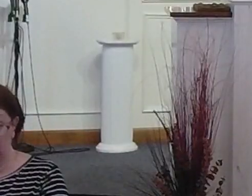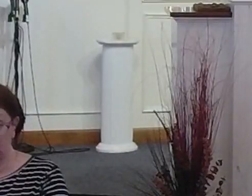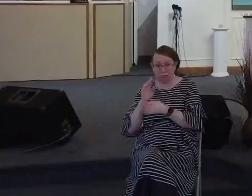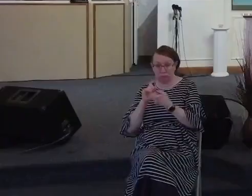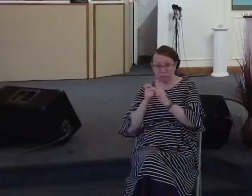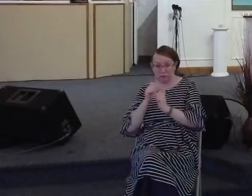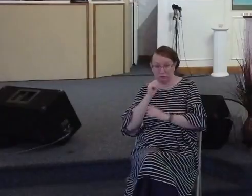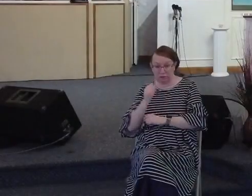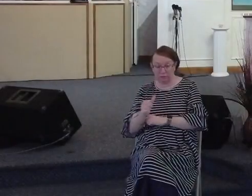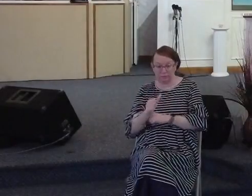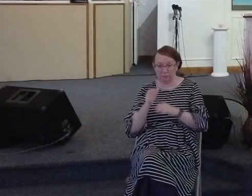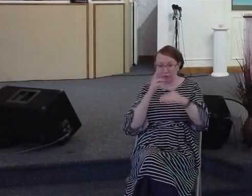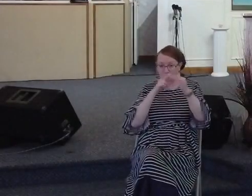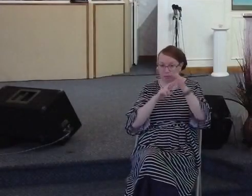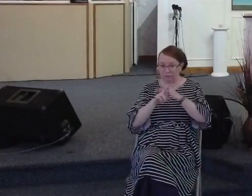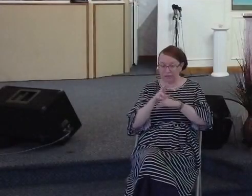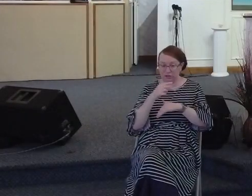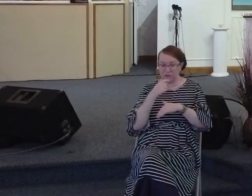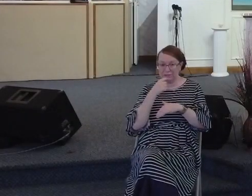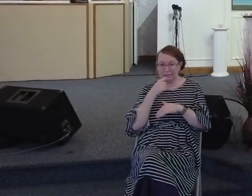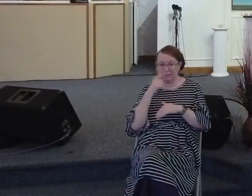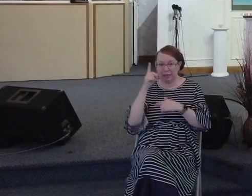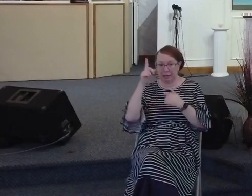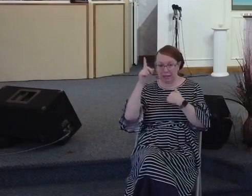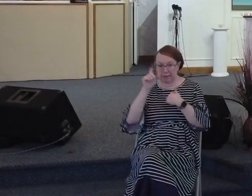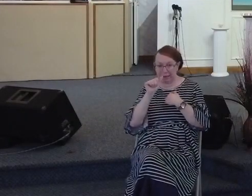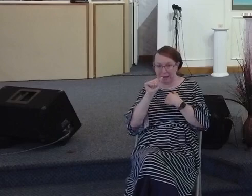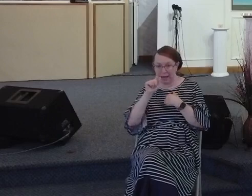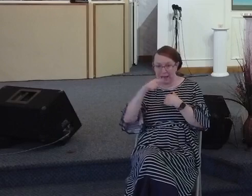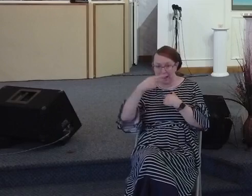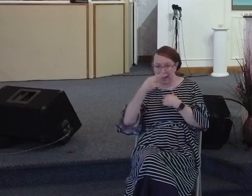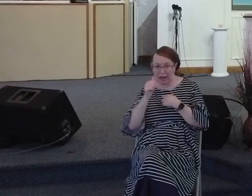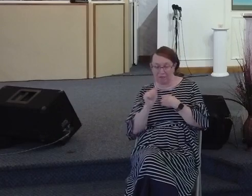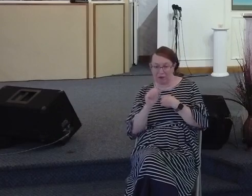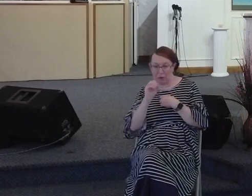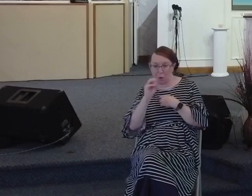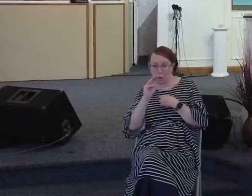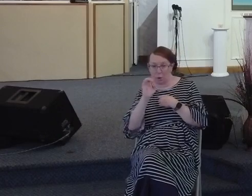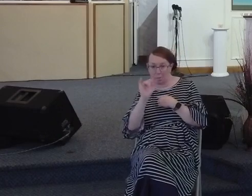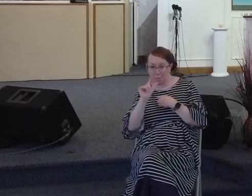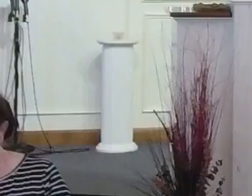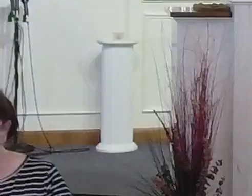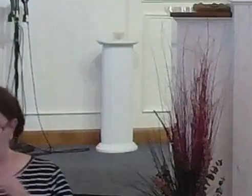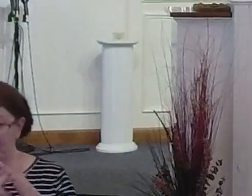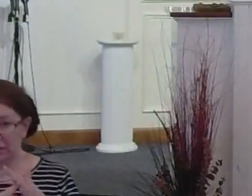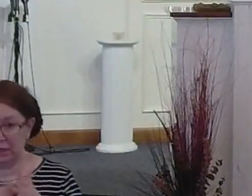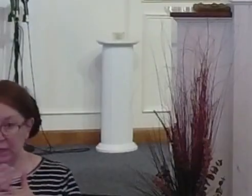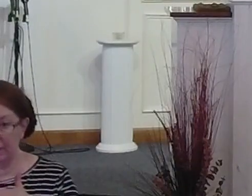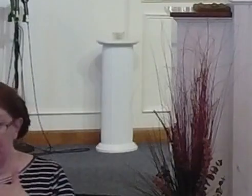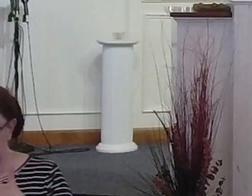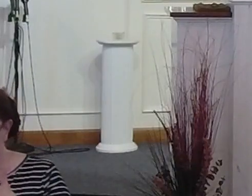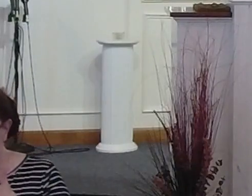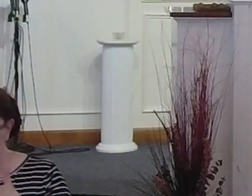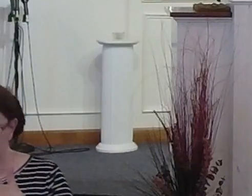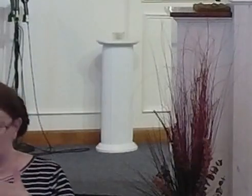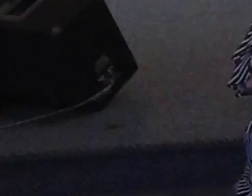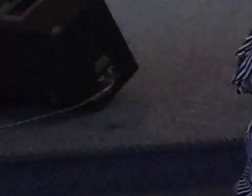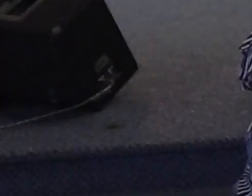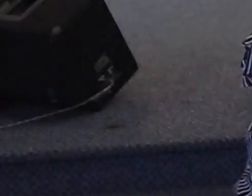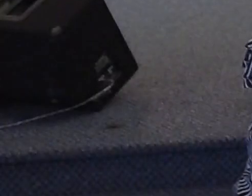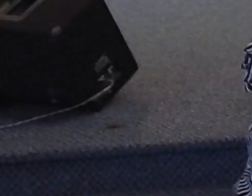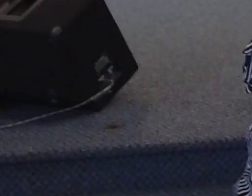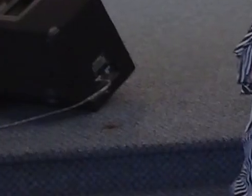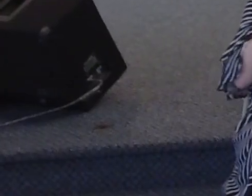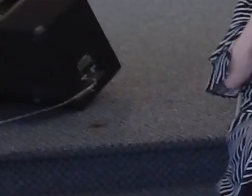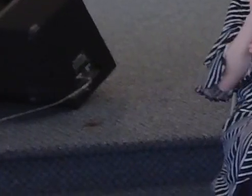cambia. Apocalipsis 1:8, yo soy el alfa y el omega, principio y el fin, dice el Señor, el que es, el que era y el que